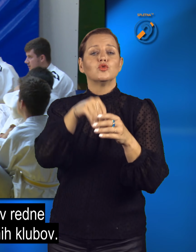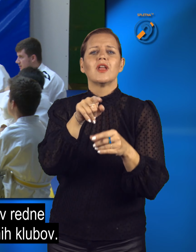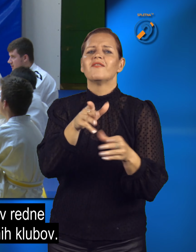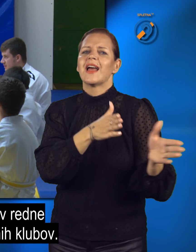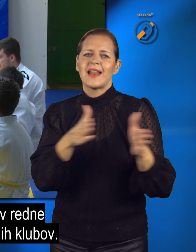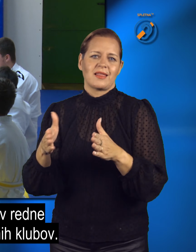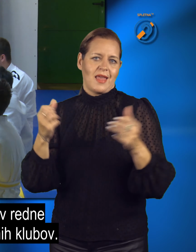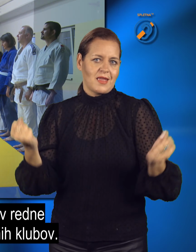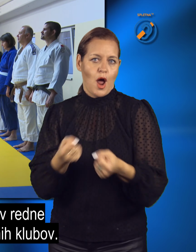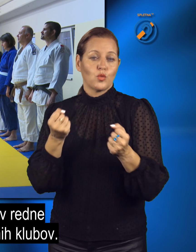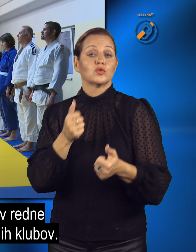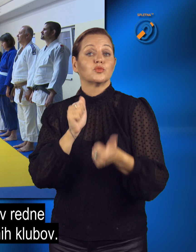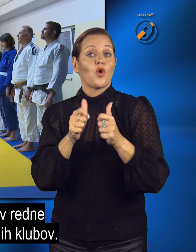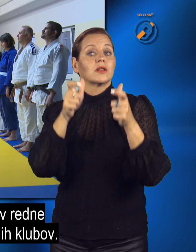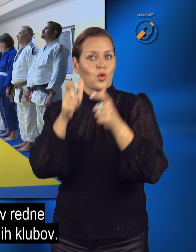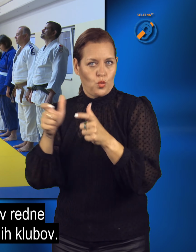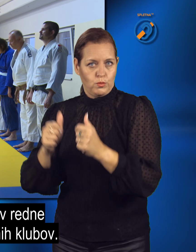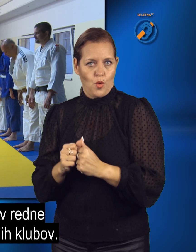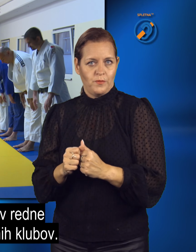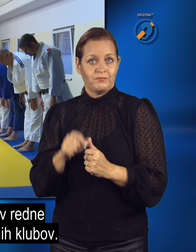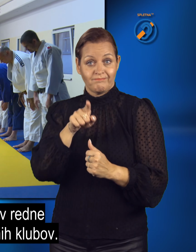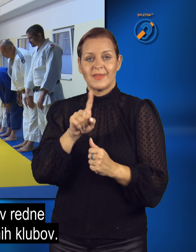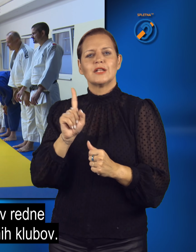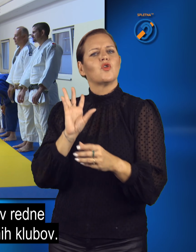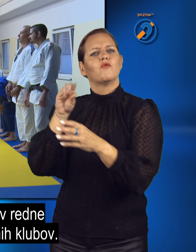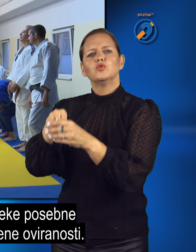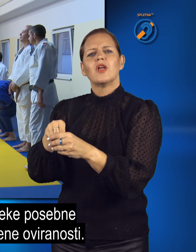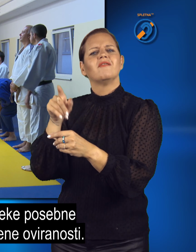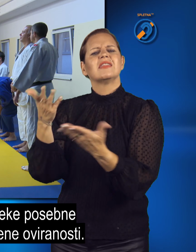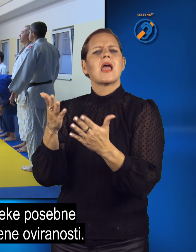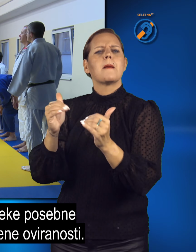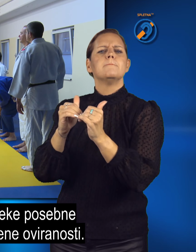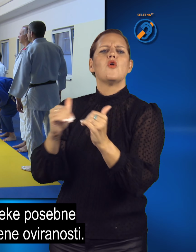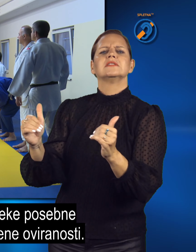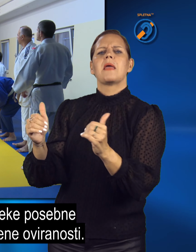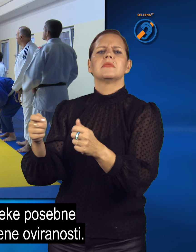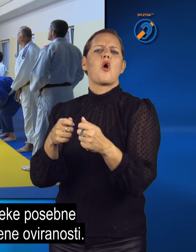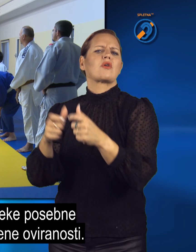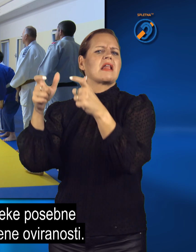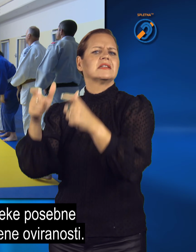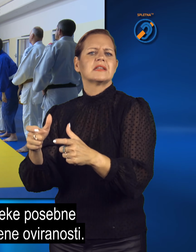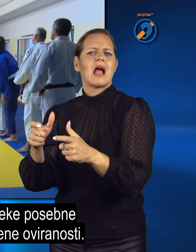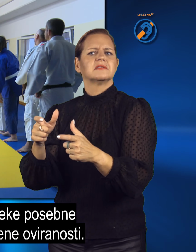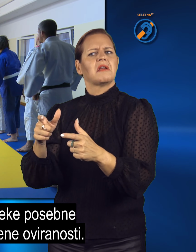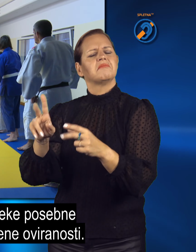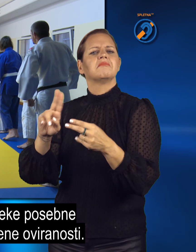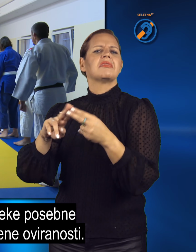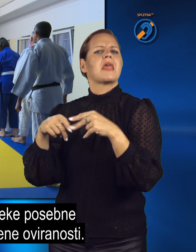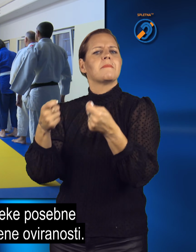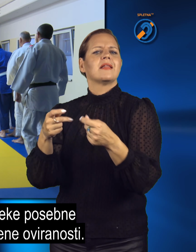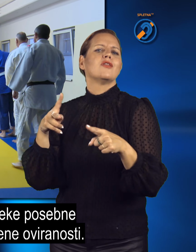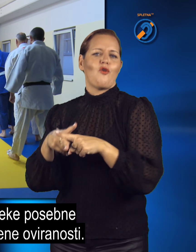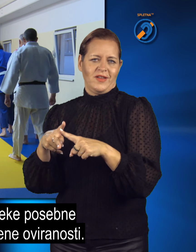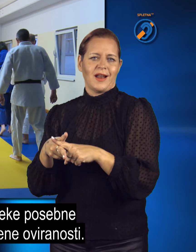in judoistk, ki so vključeni v redne dejavnosti športnih klubov. Ti niso vključeni v neke posebne